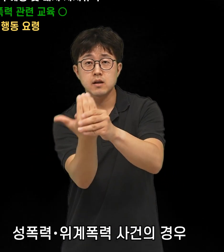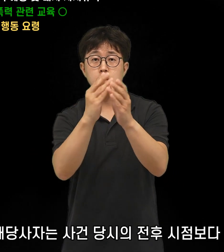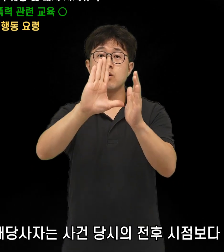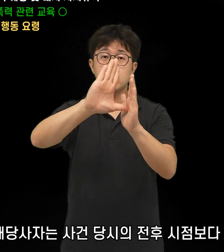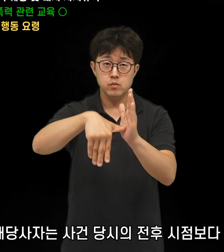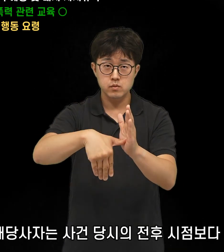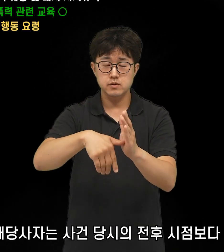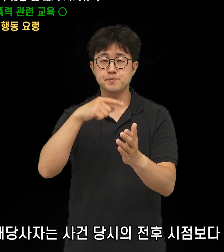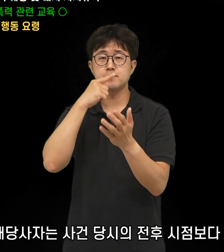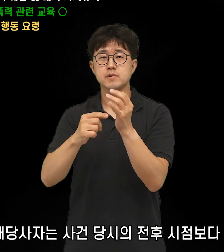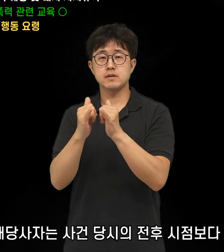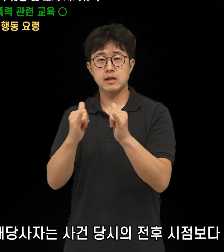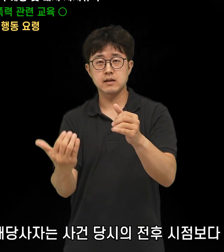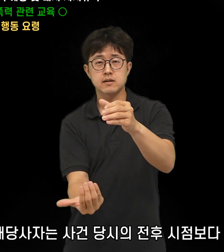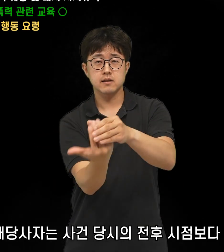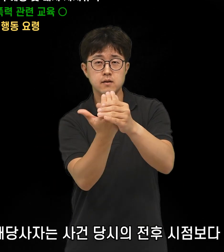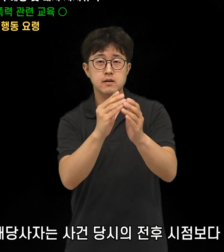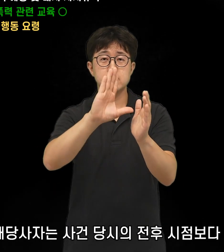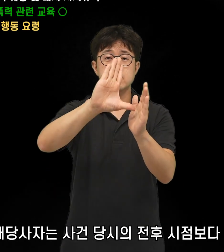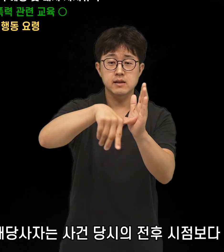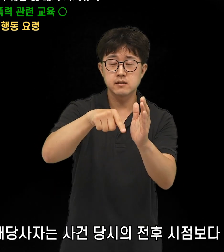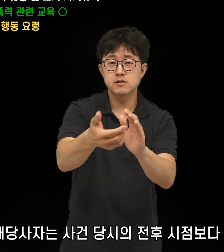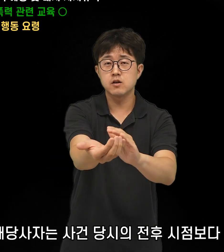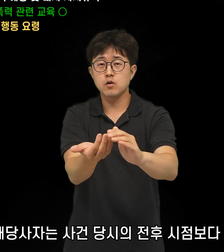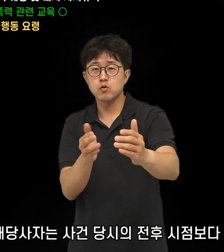피해 당사자는 사건 당시의 전후